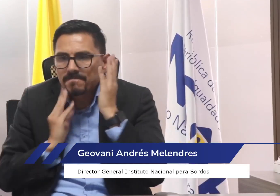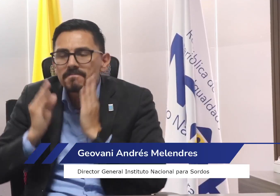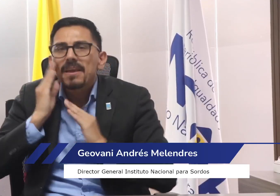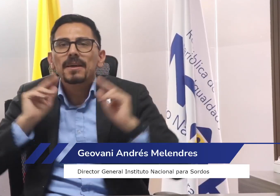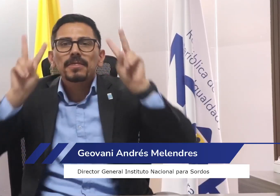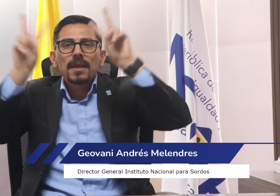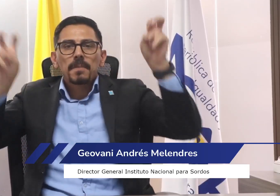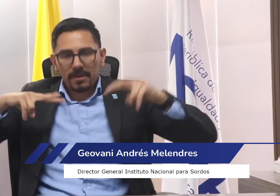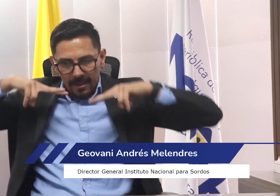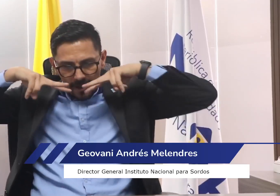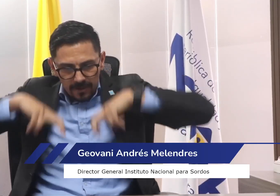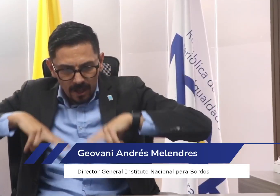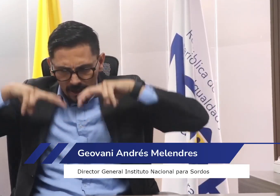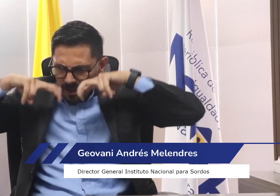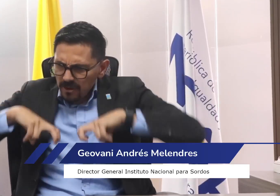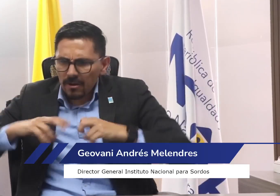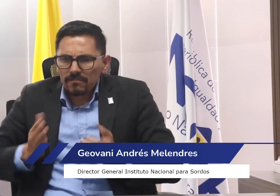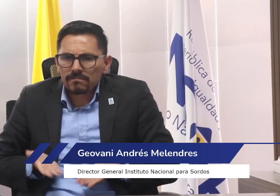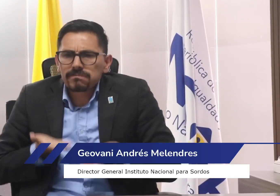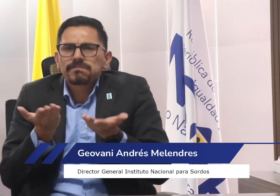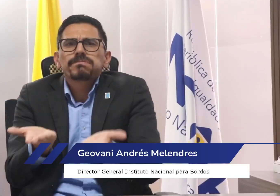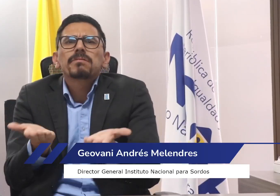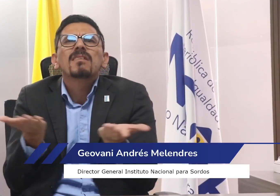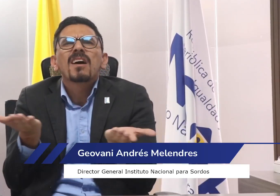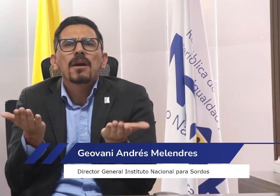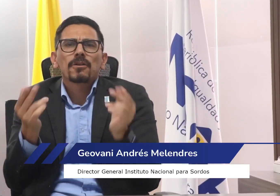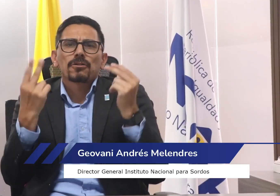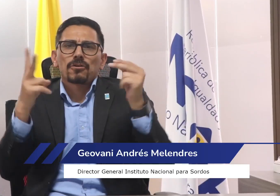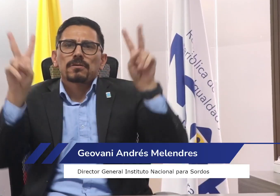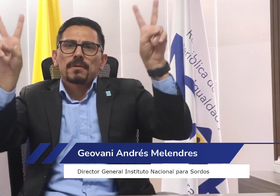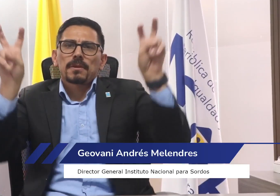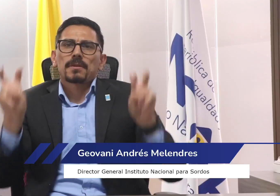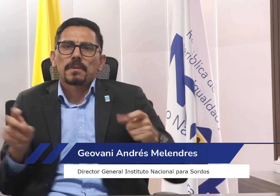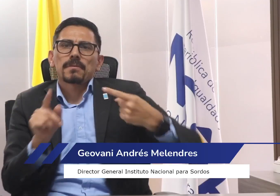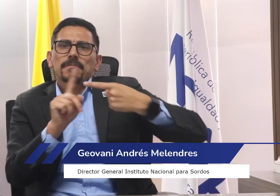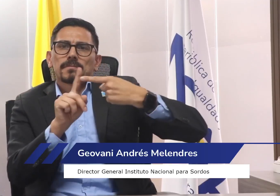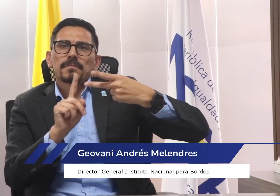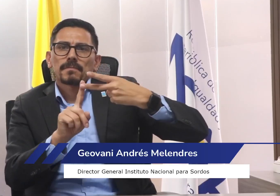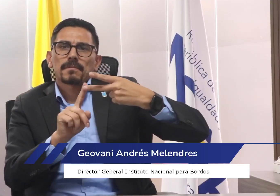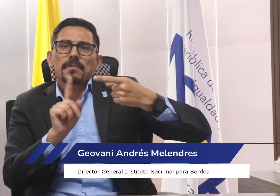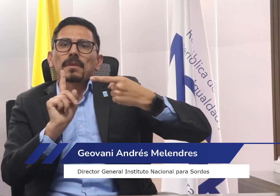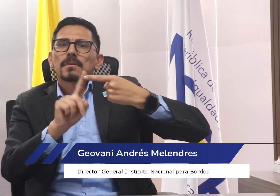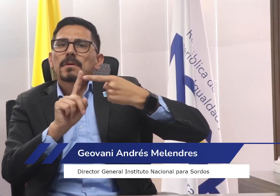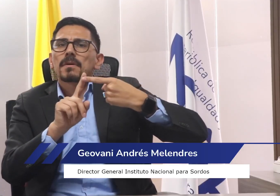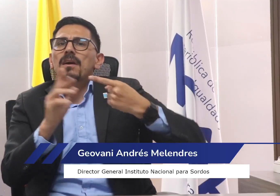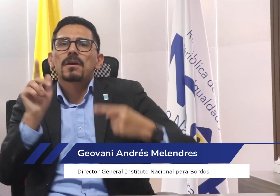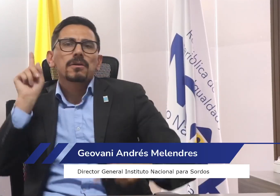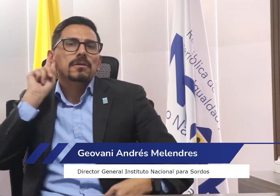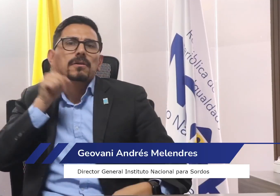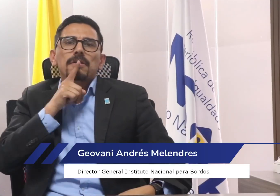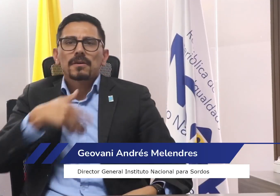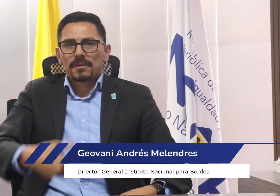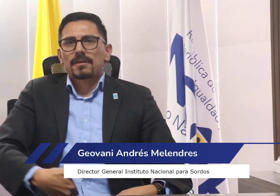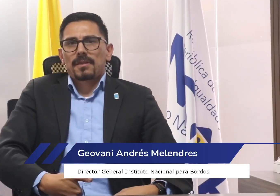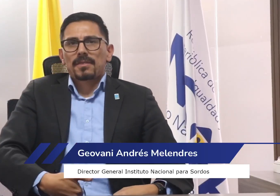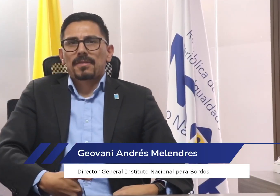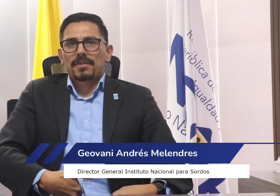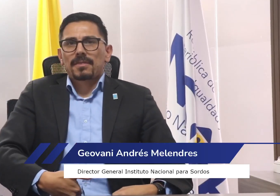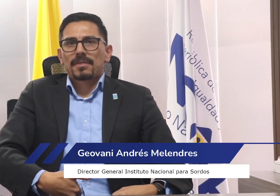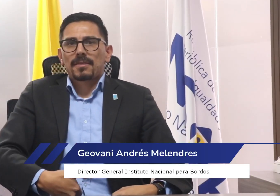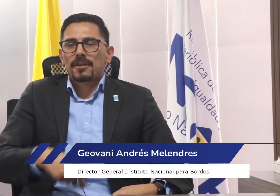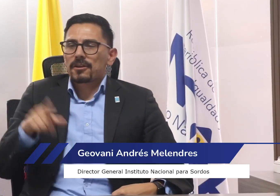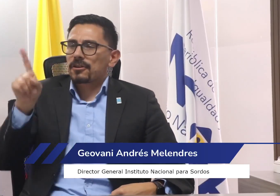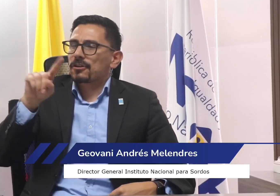han sido estudiadas y recogidas en diversas investigaciones. Estas investigaciones abordan dos conceptos clave.